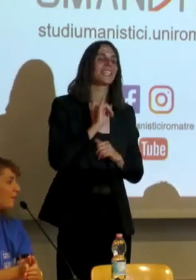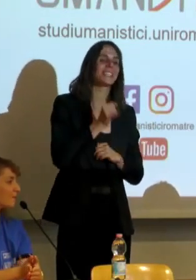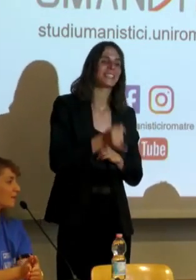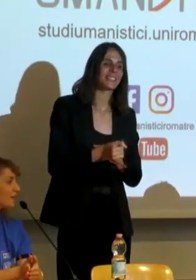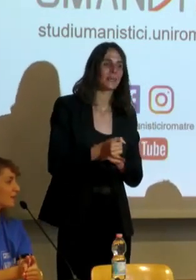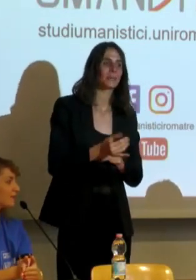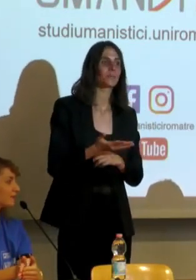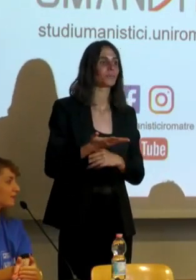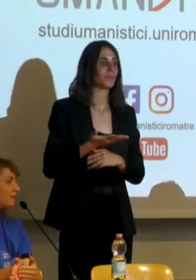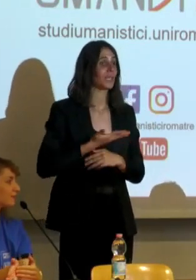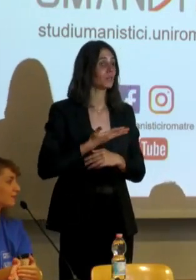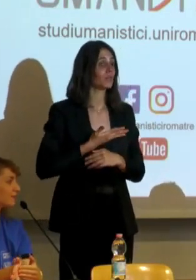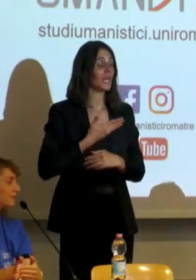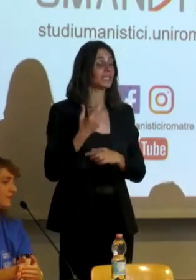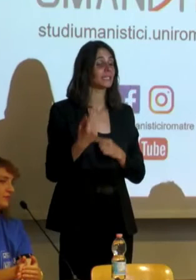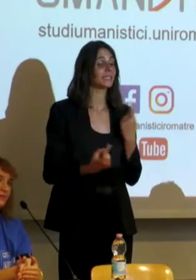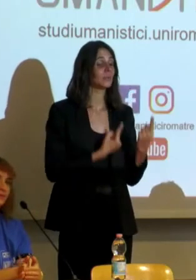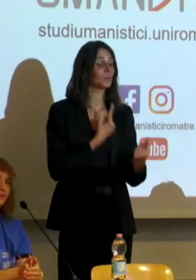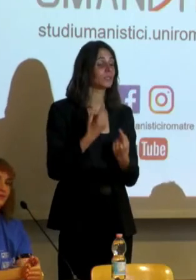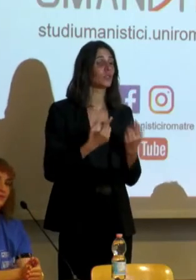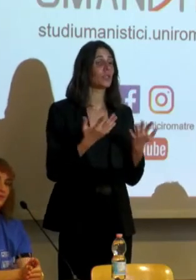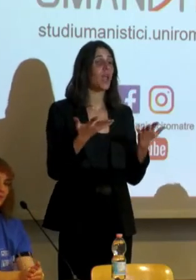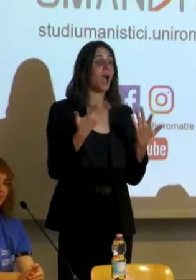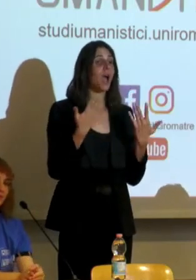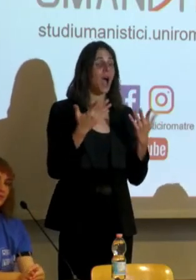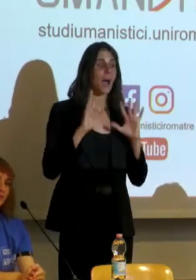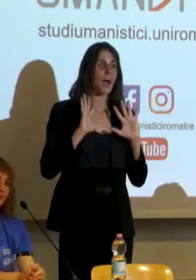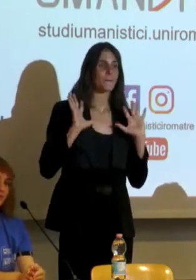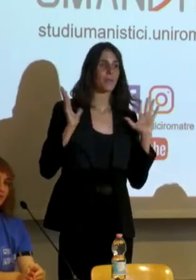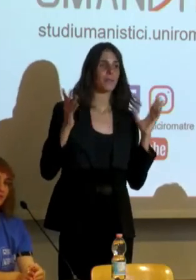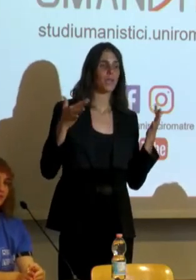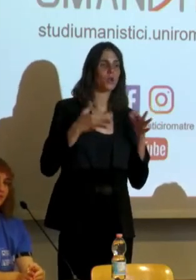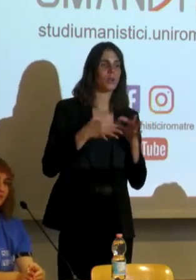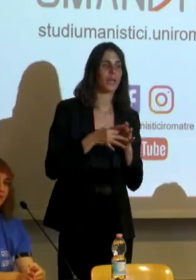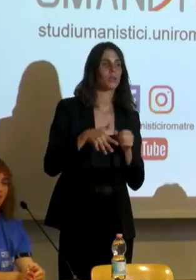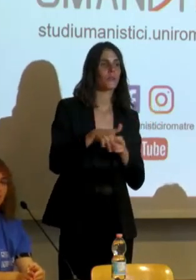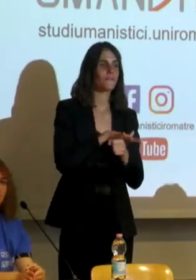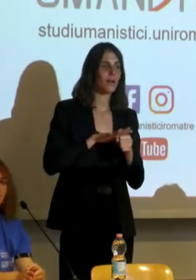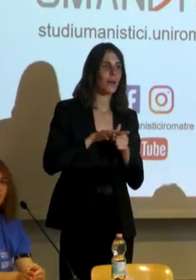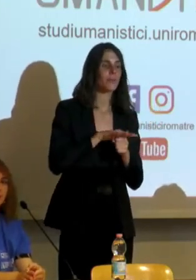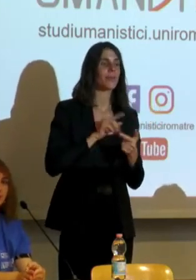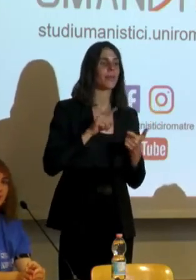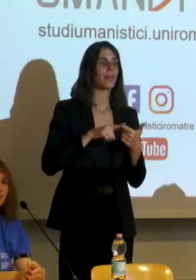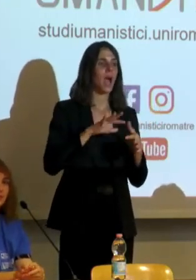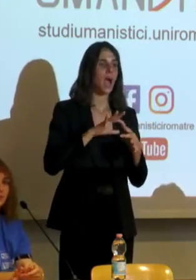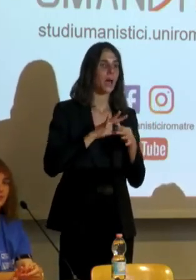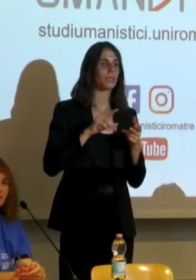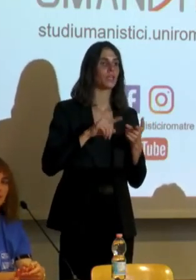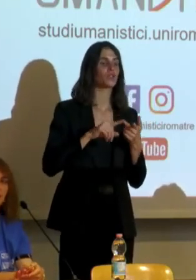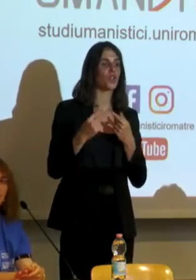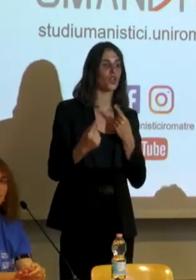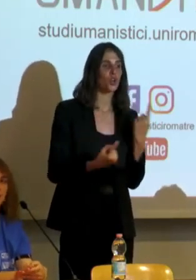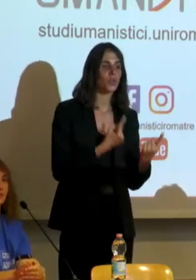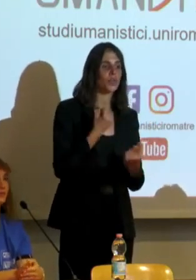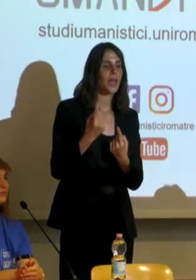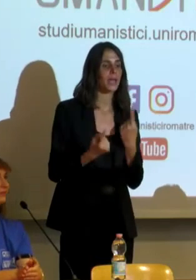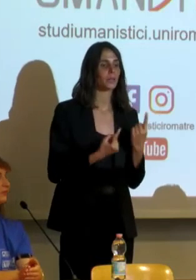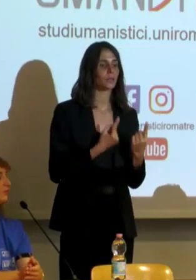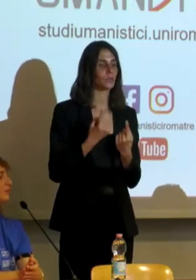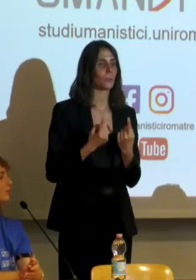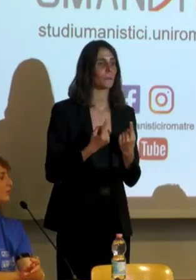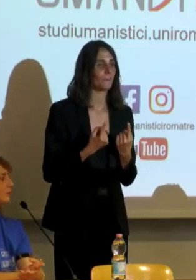pressioni ambientali. Della famiglia, degli amici, del contesto che si attende,